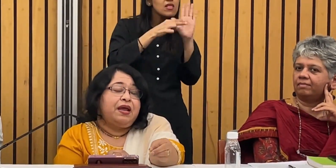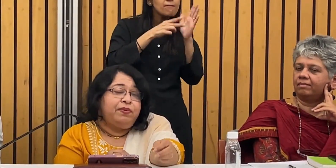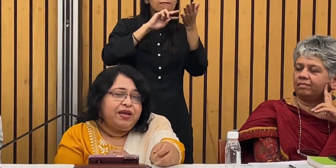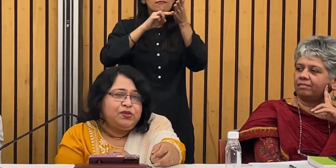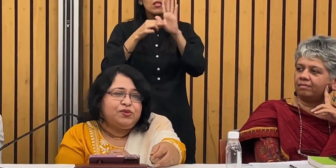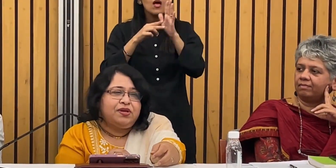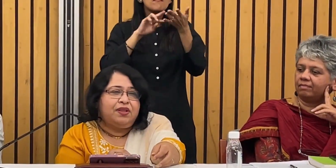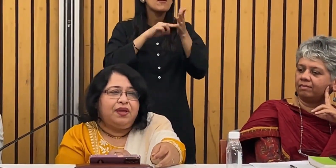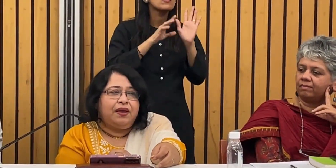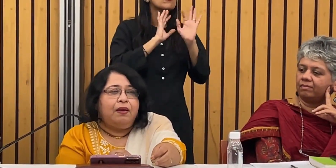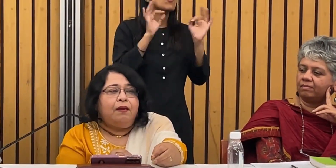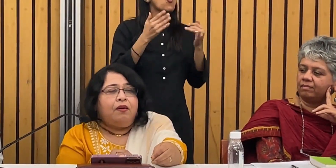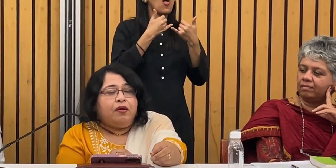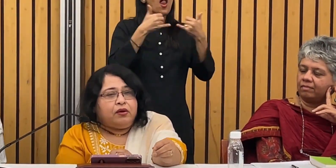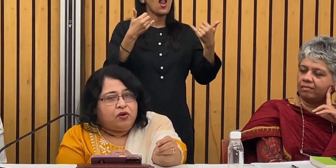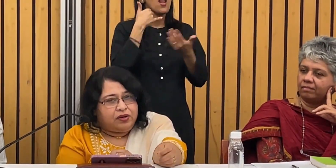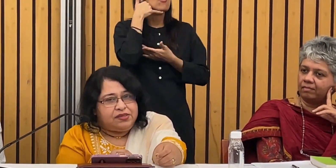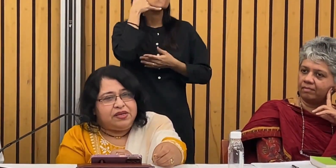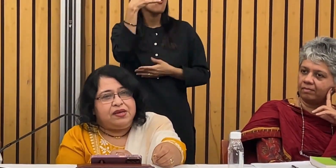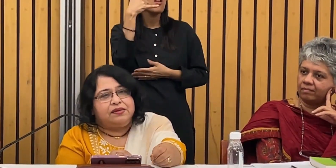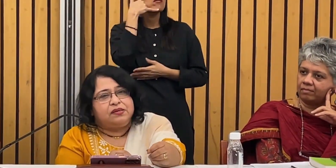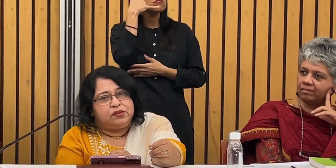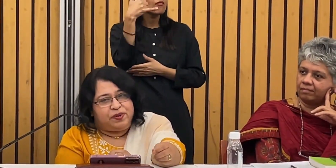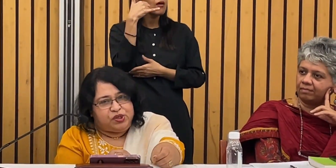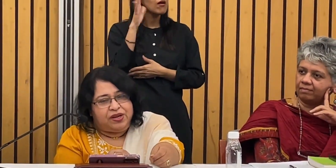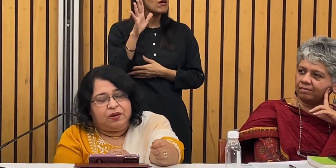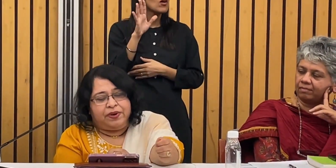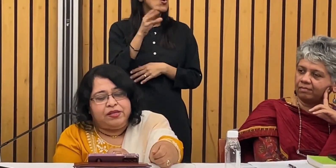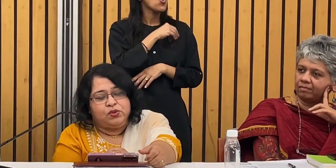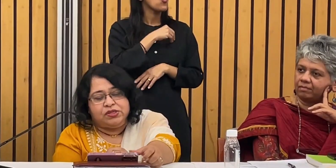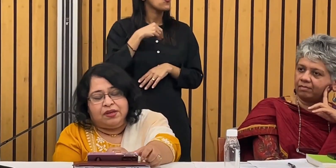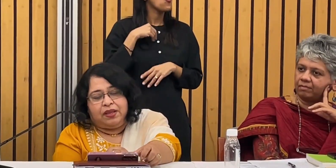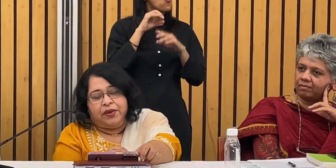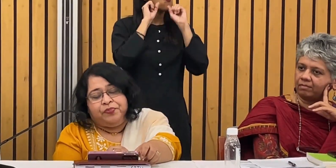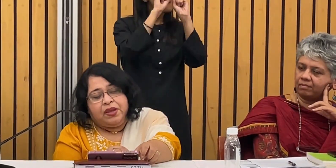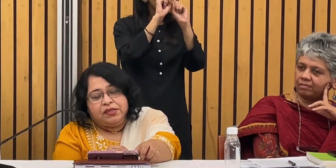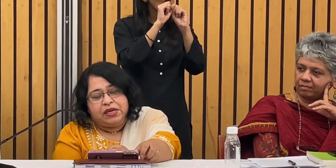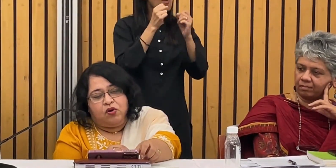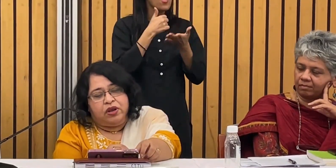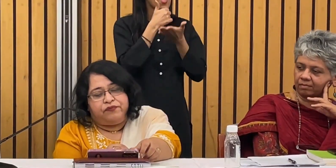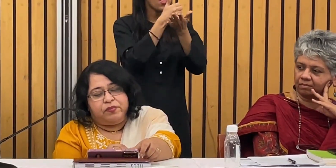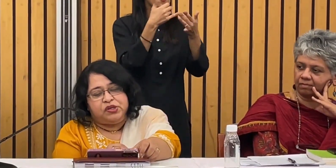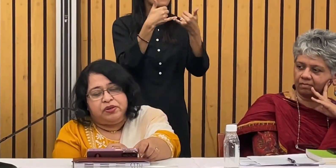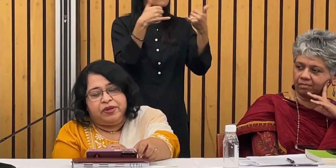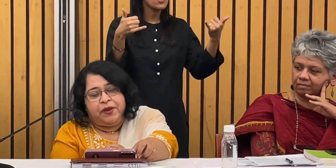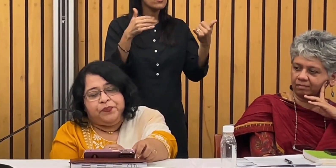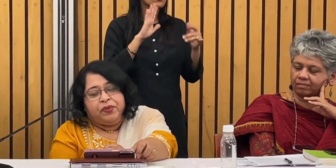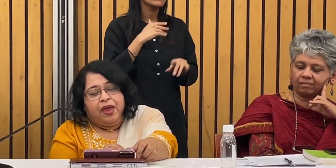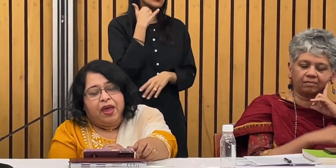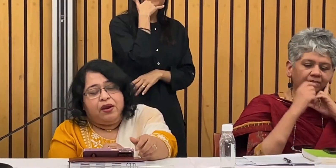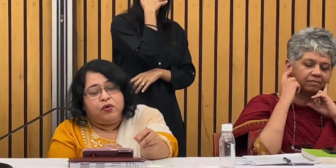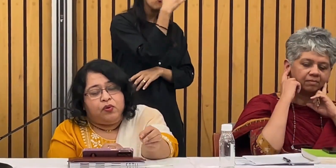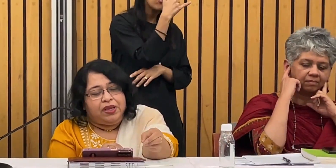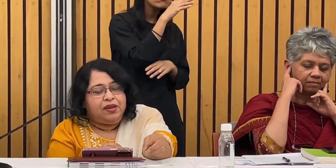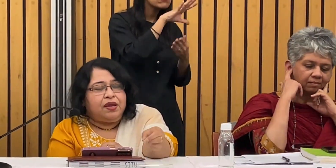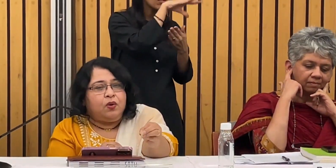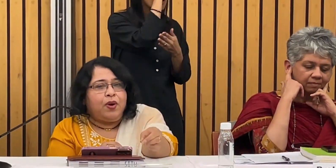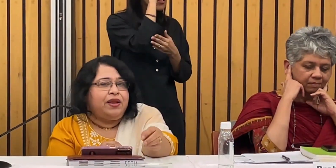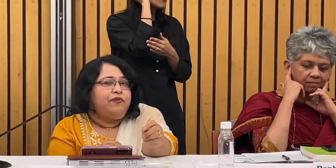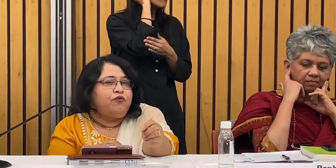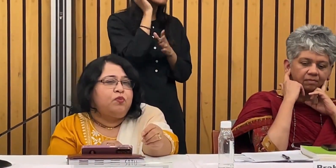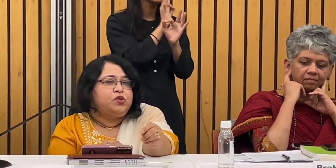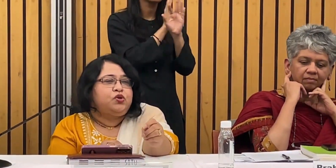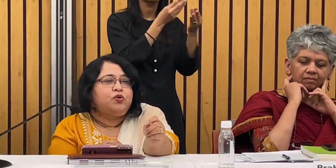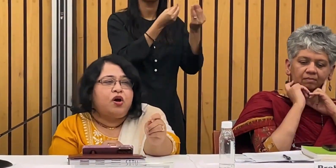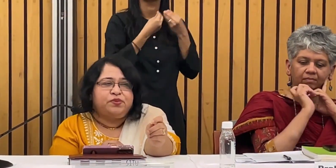ऐसे हेल्पलाइंस हो सकती हैं, डॉक्टर्स के स्पेशल हेल्पलाइंस हो सकती हैं जहाँ उन्हें information मिले. एंड रूटीन